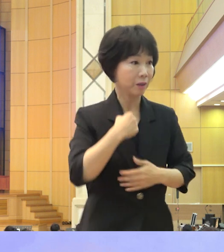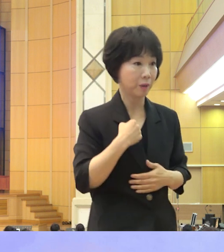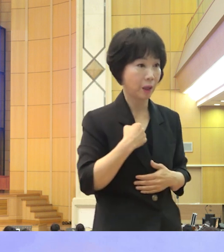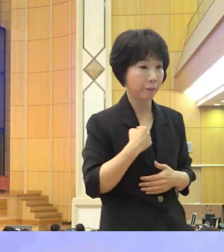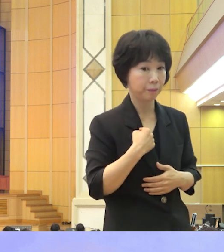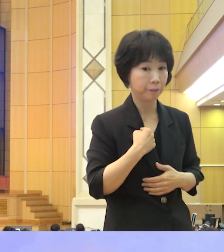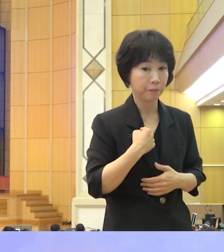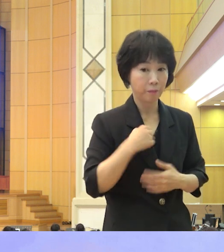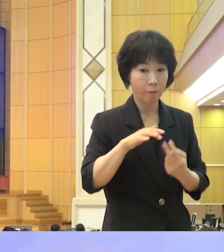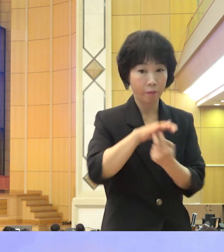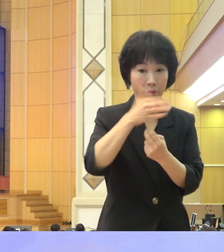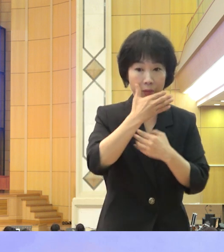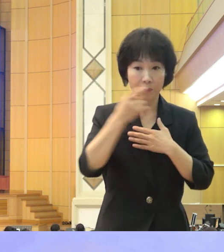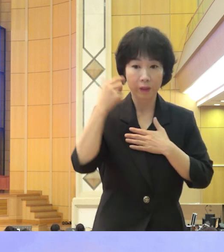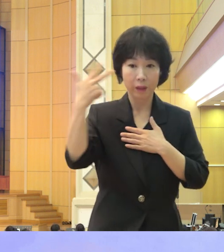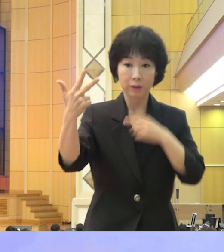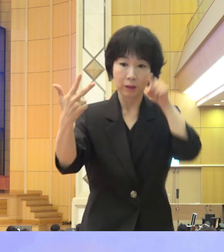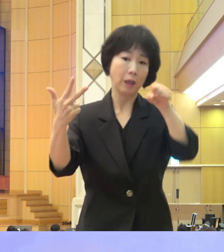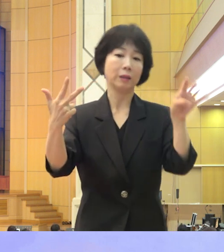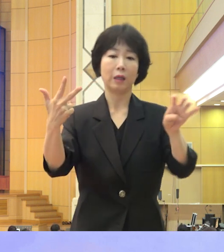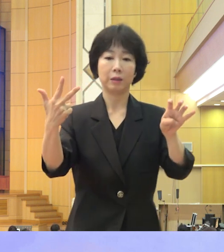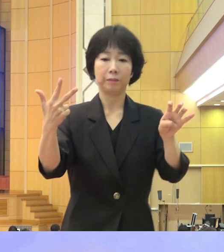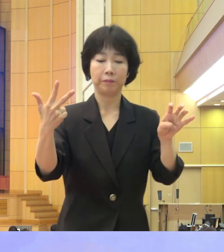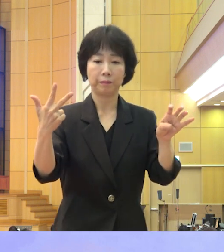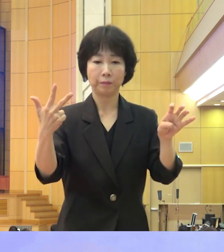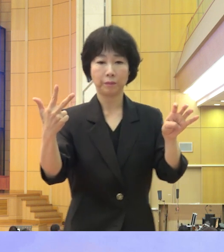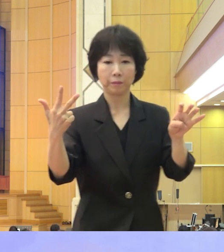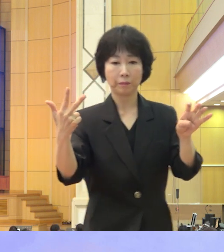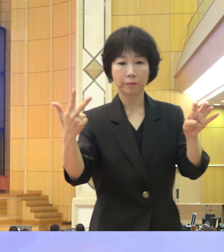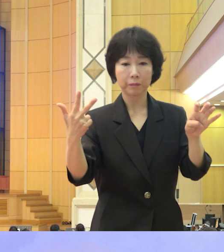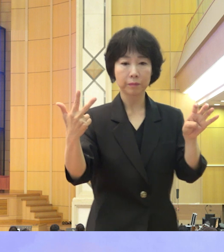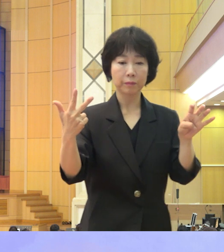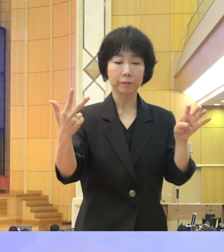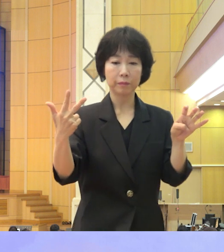요한복음 7장 40절